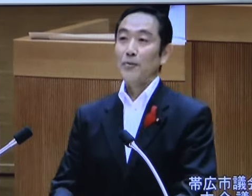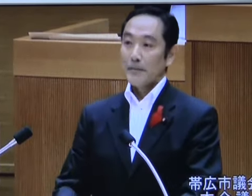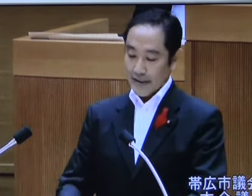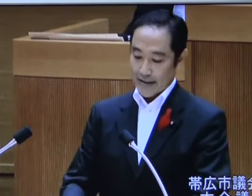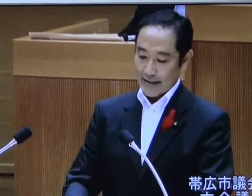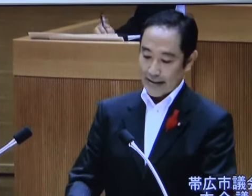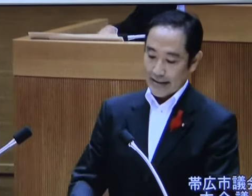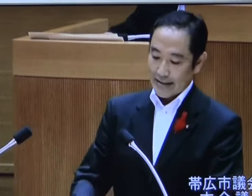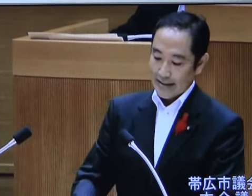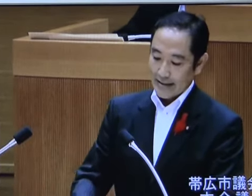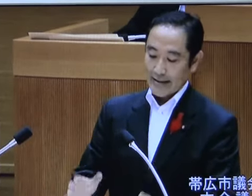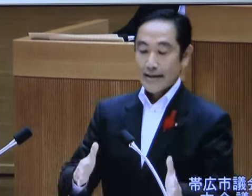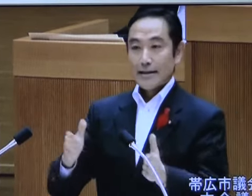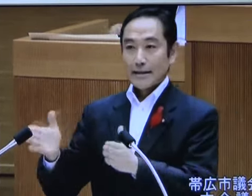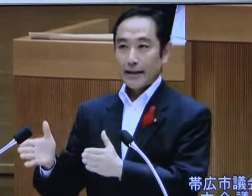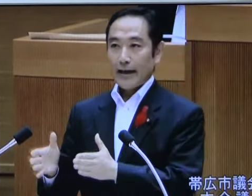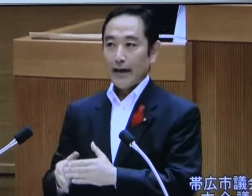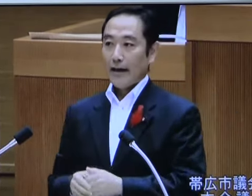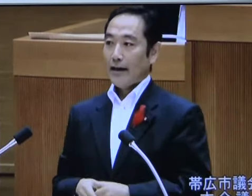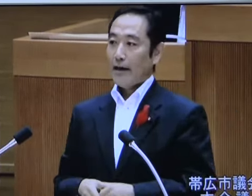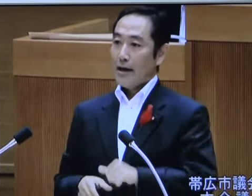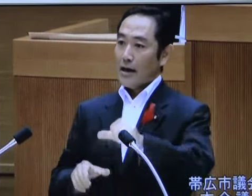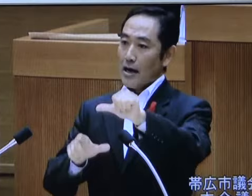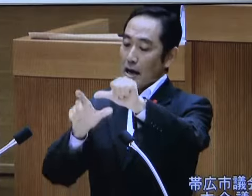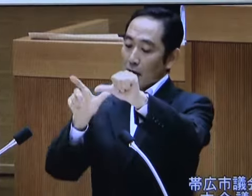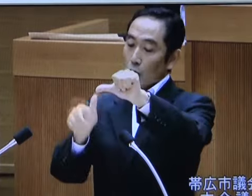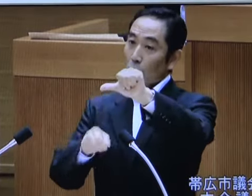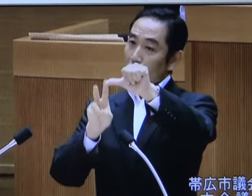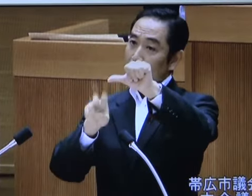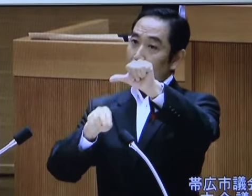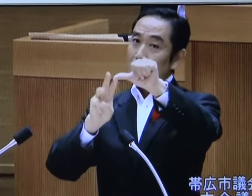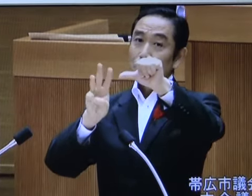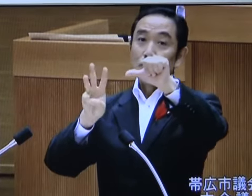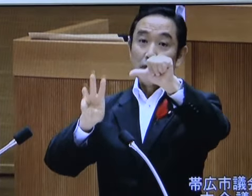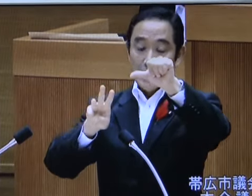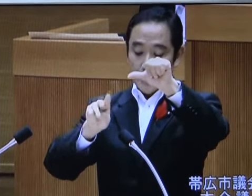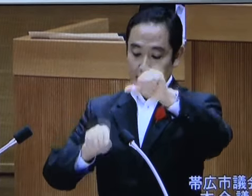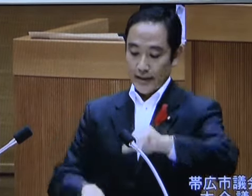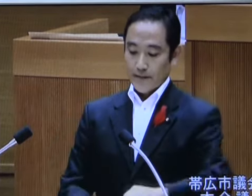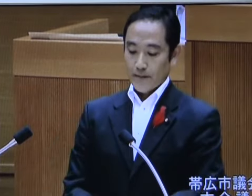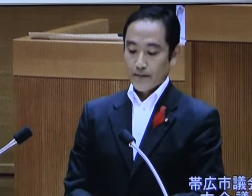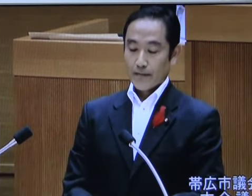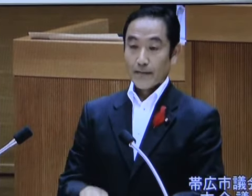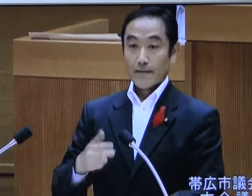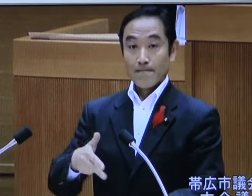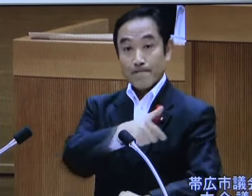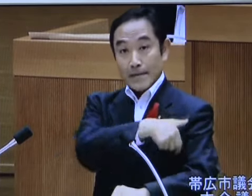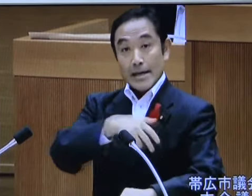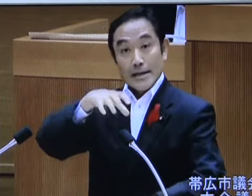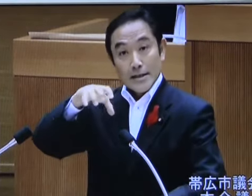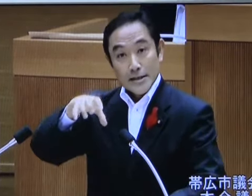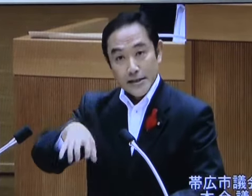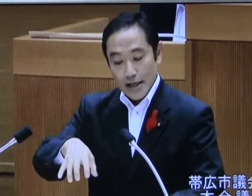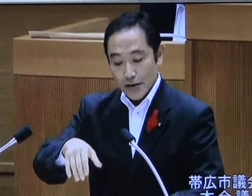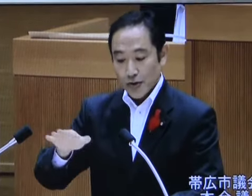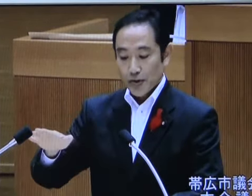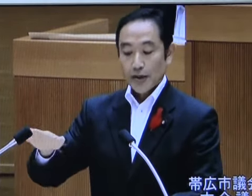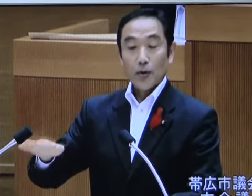います。さて、5月23日市役所